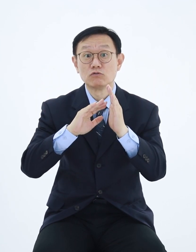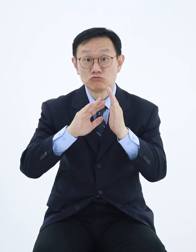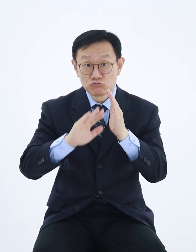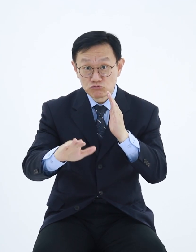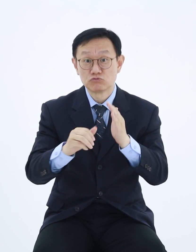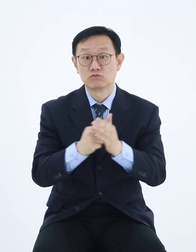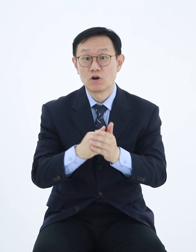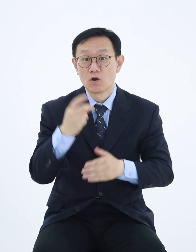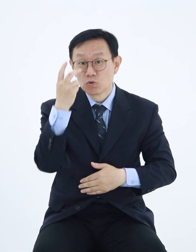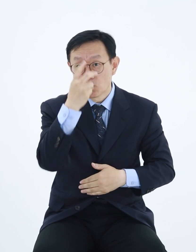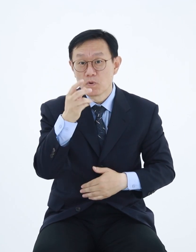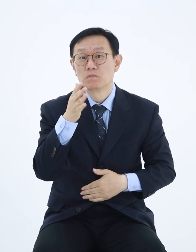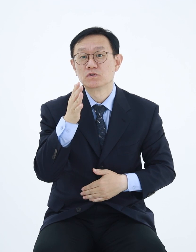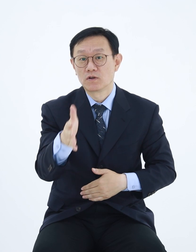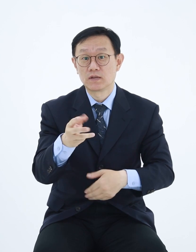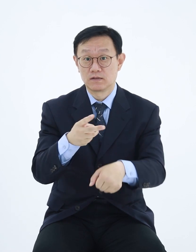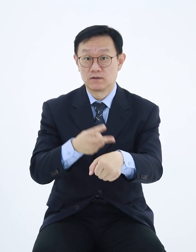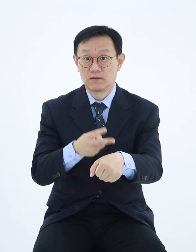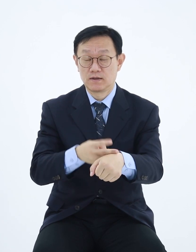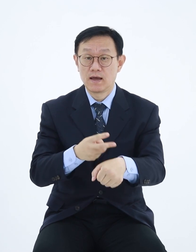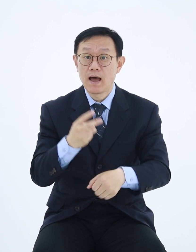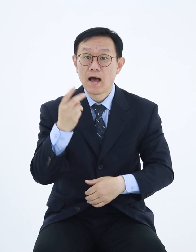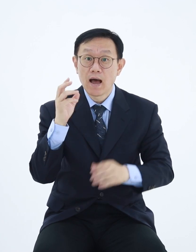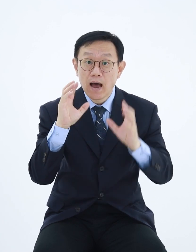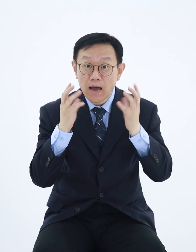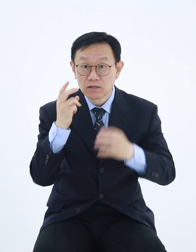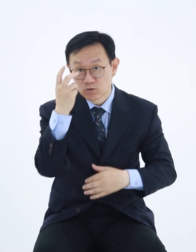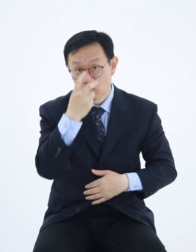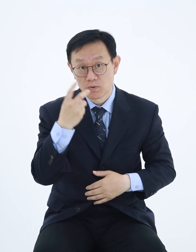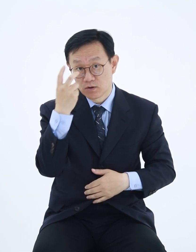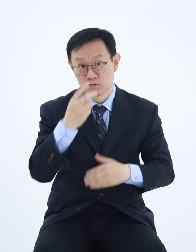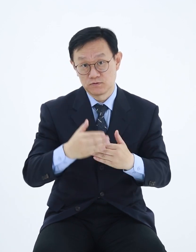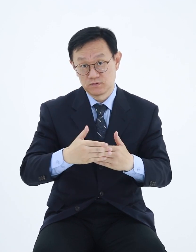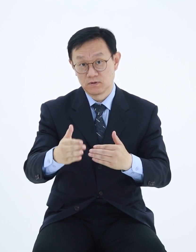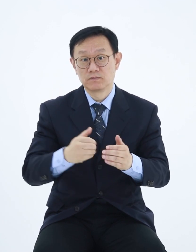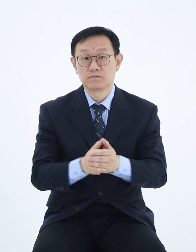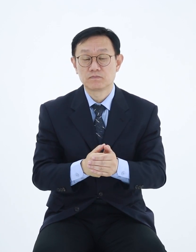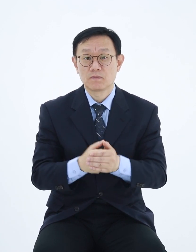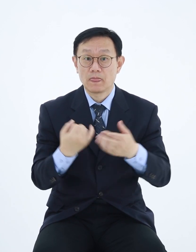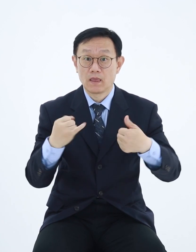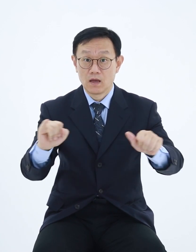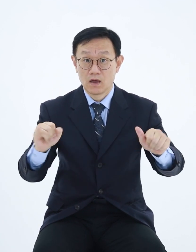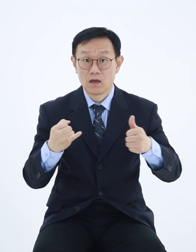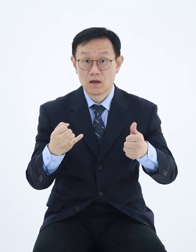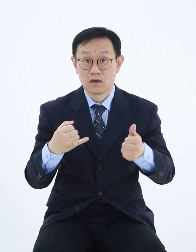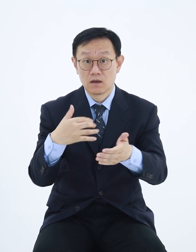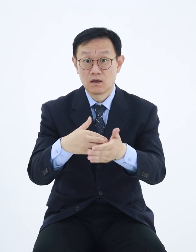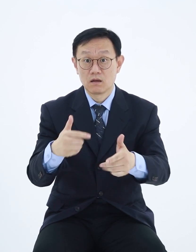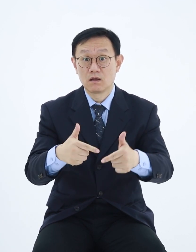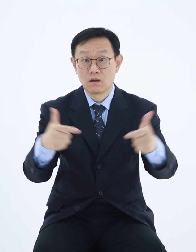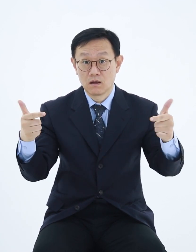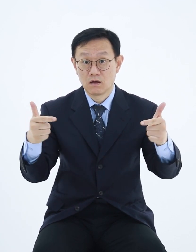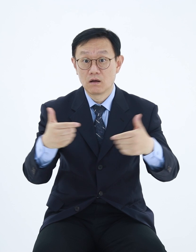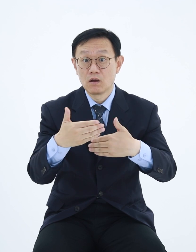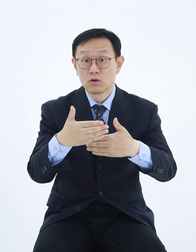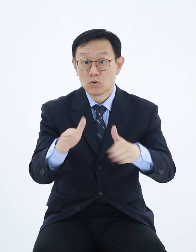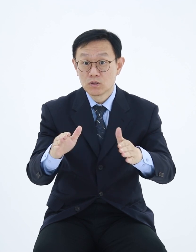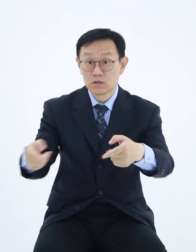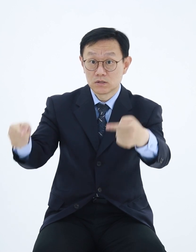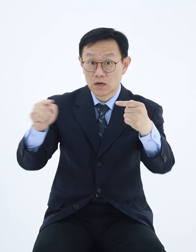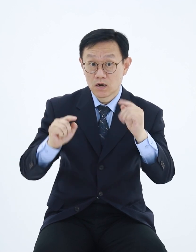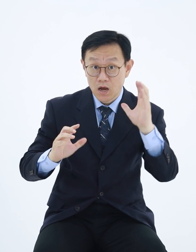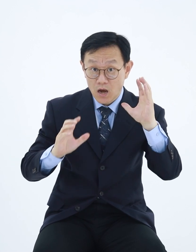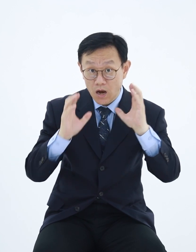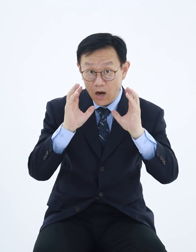후부터 돌봄 전담사가 아이들을 돌봐주는 제도입니다. 맞벌이 가구가 늘어나면서 돌봄교실에 참가하는 아이들